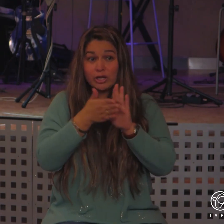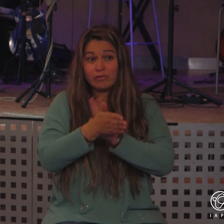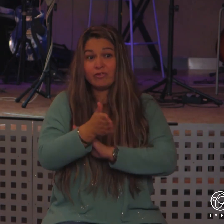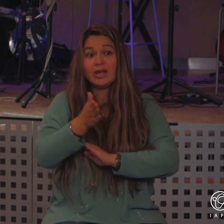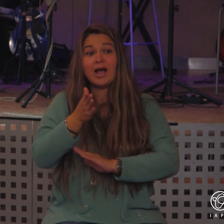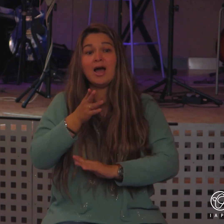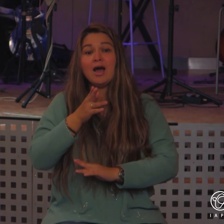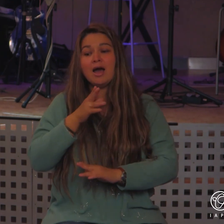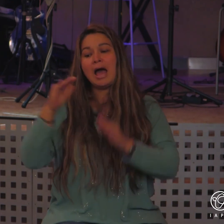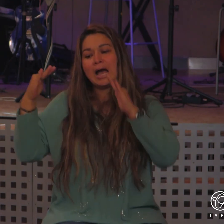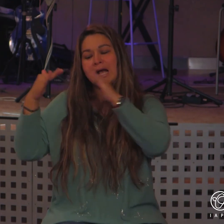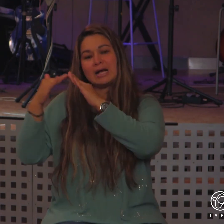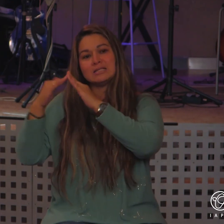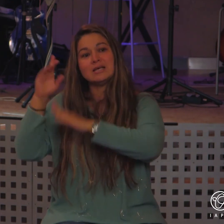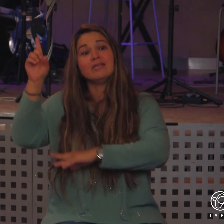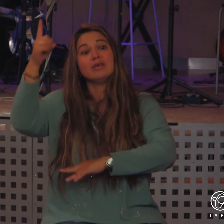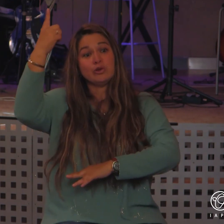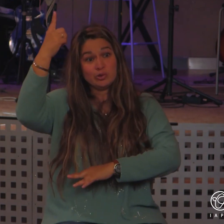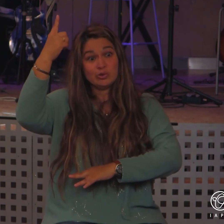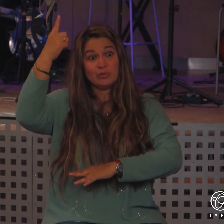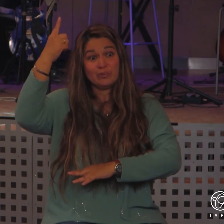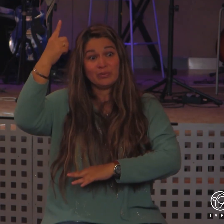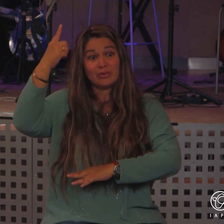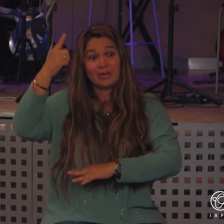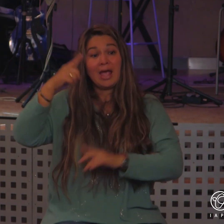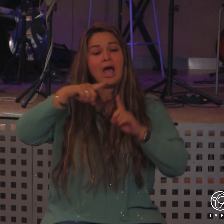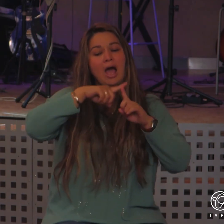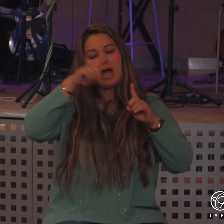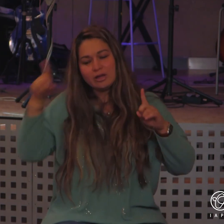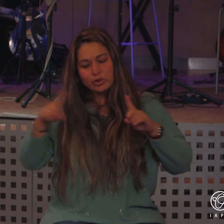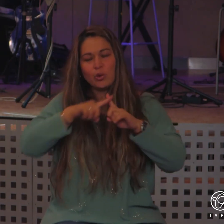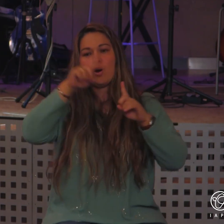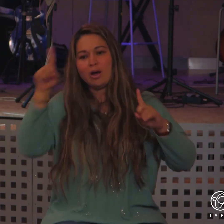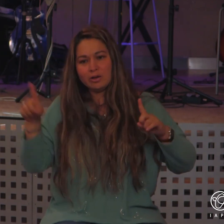Cada año él iba a la casa de Dios.